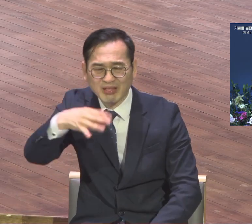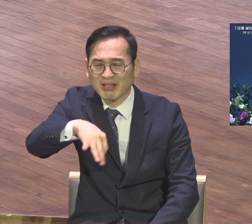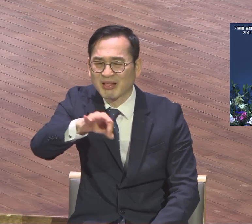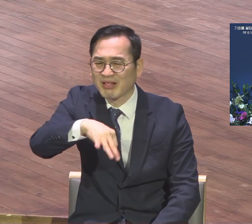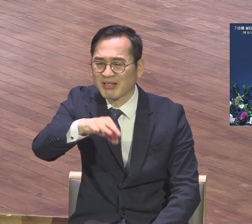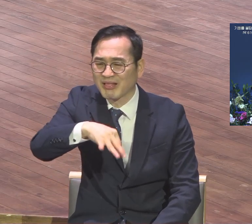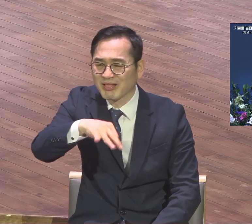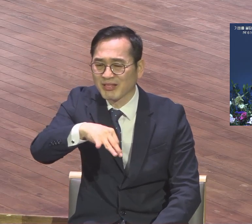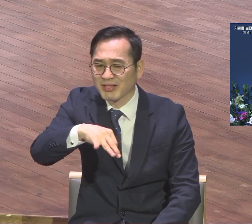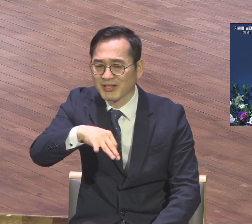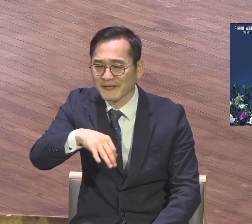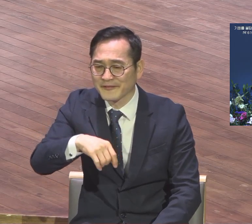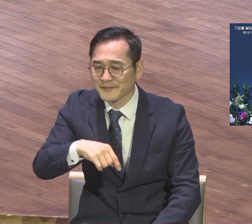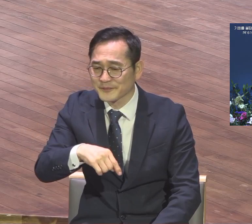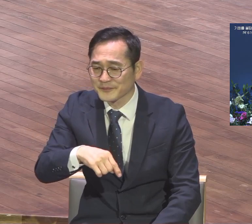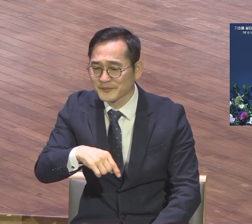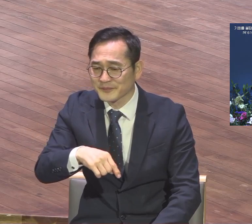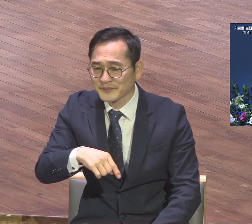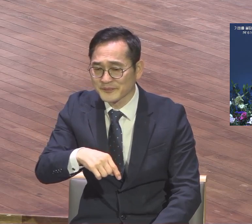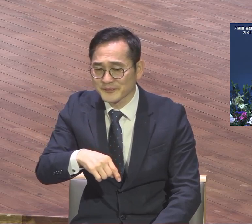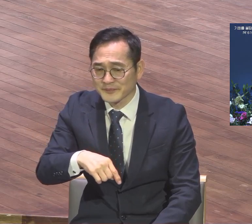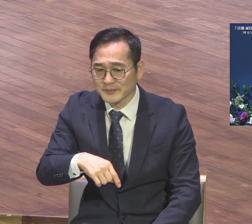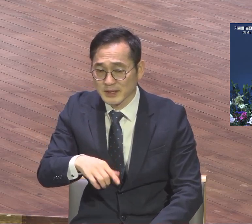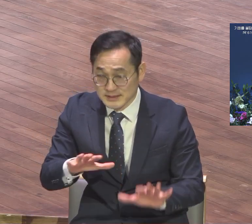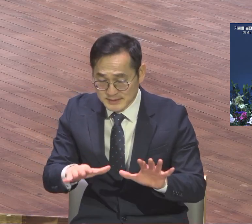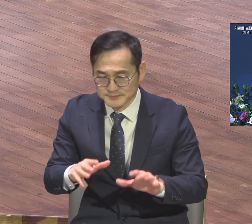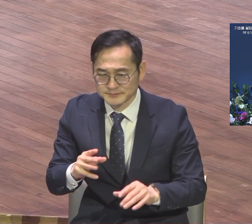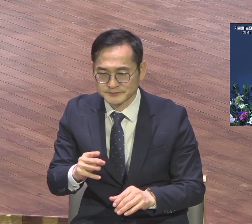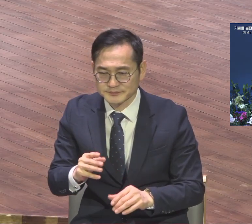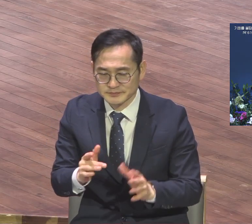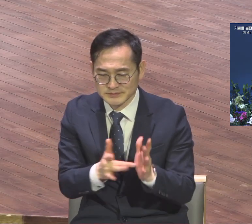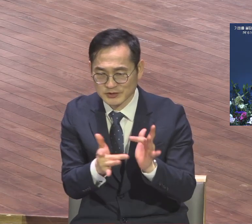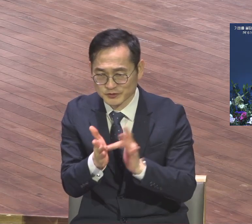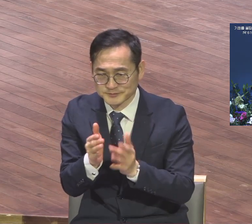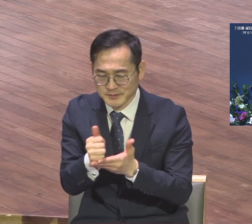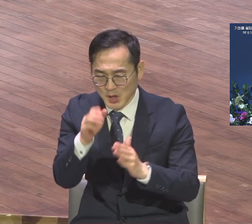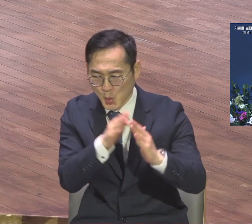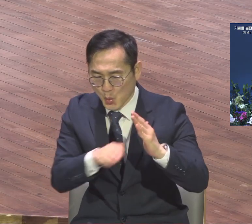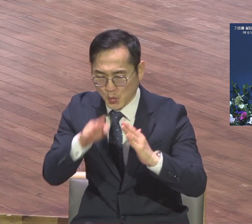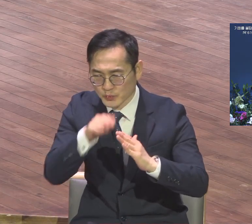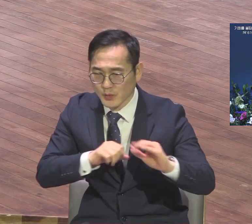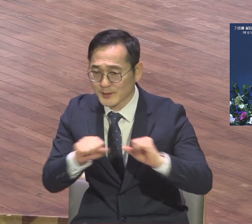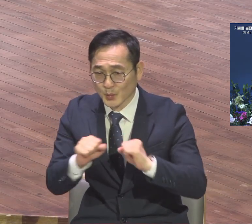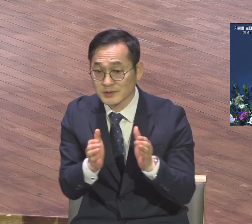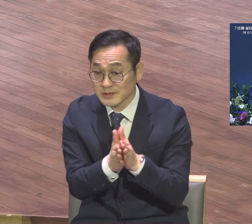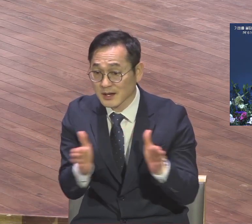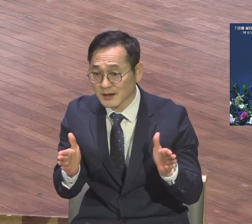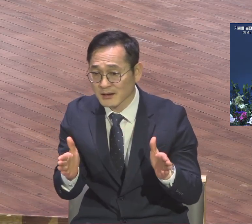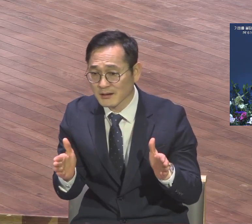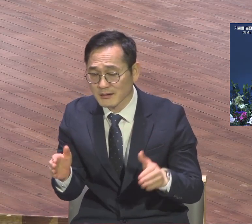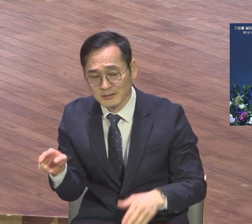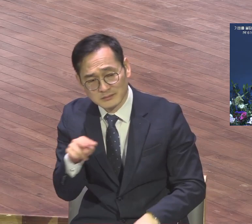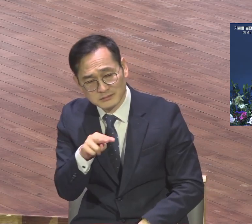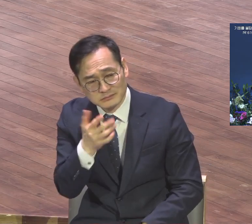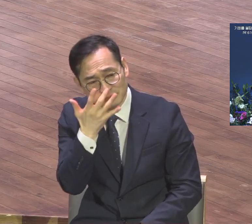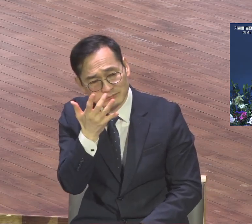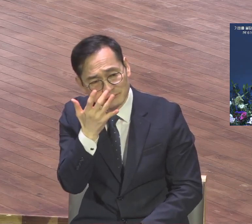영적 공생회를 시작했는데 영적인 거 몰라. 사실은 안 알지만 하나도 모르는 거예요. 이런 상황은